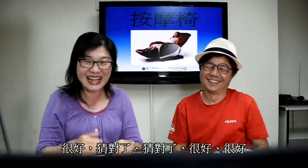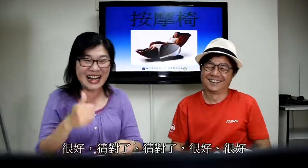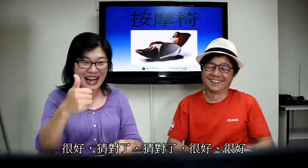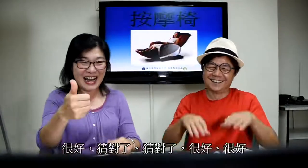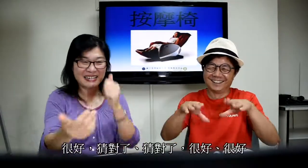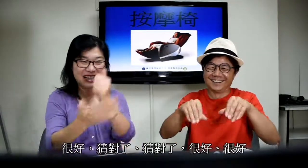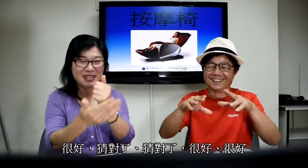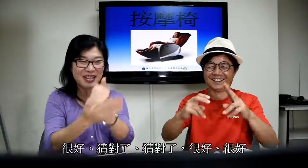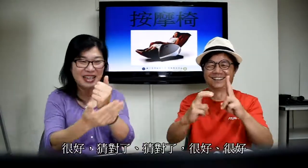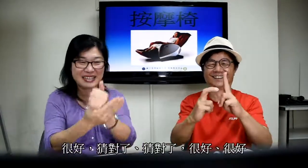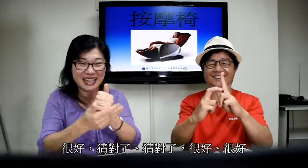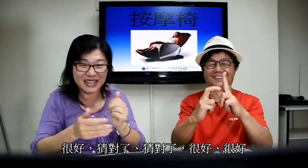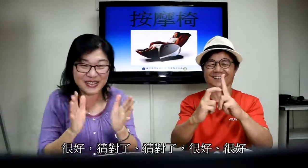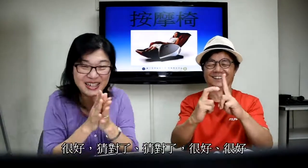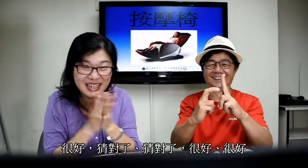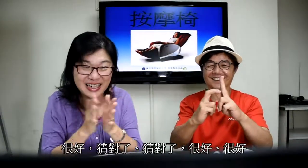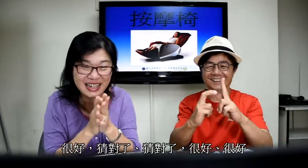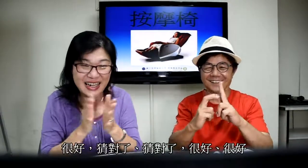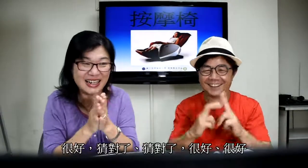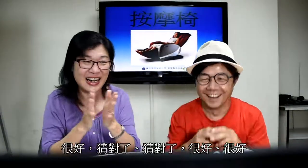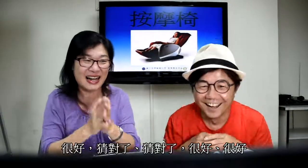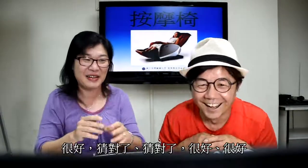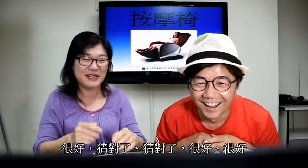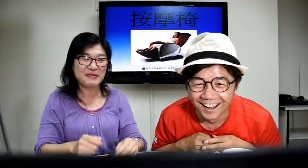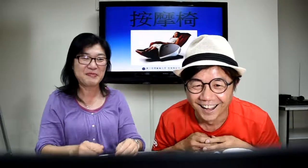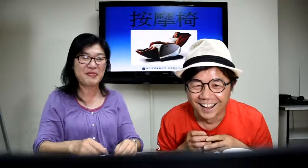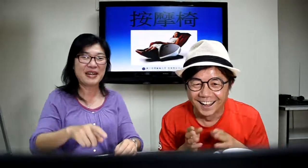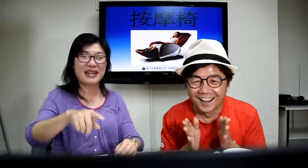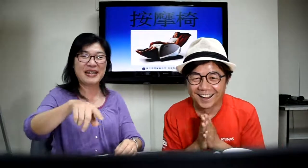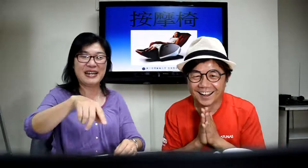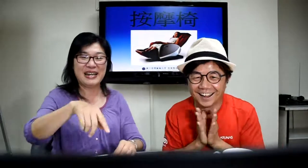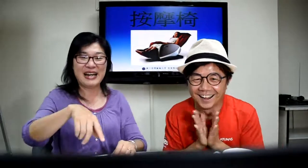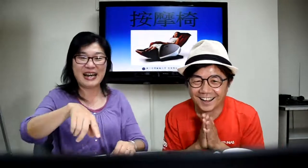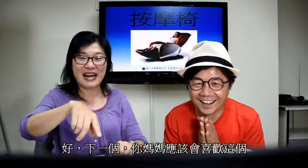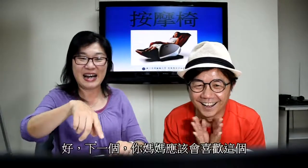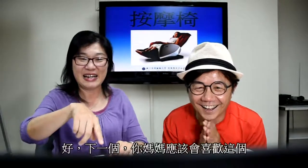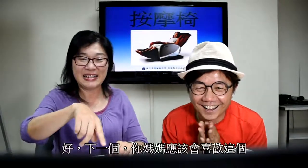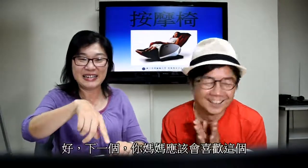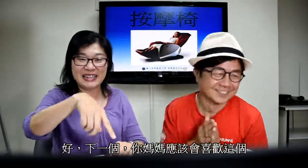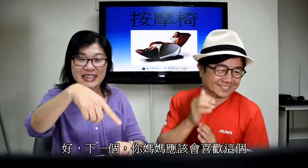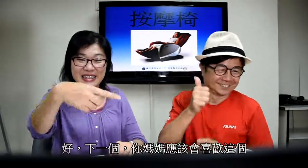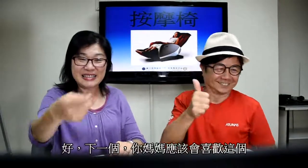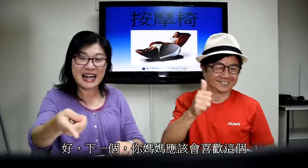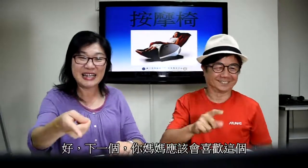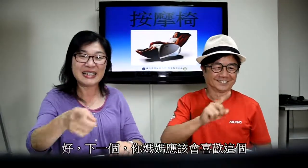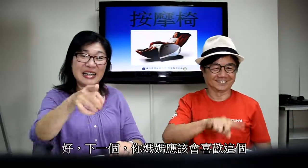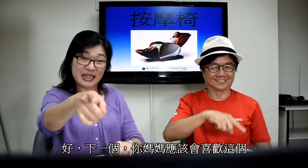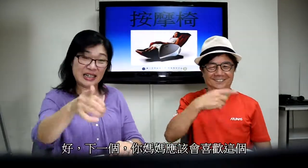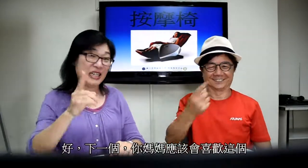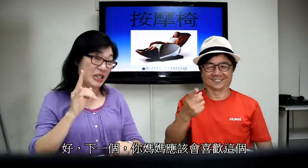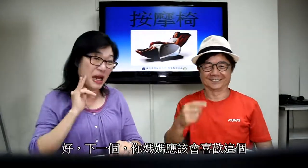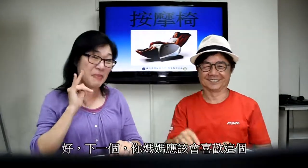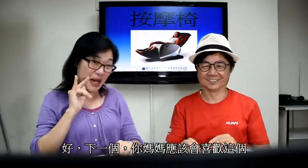很好，猜对了，猜对了，很好，很好，好，下一个，你妈妈